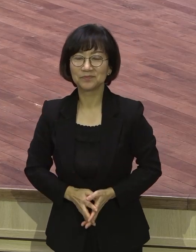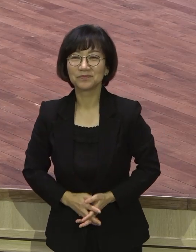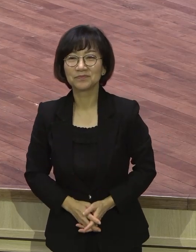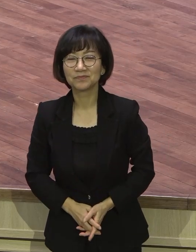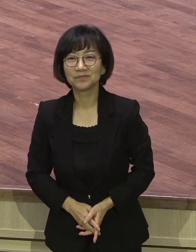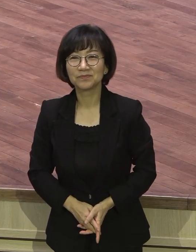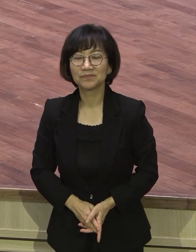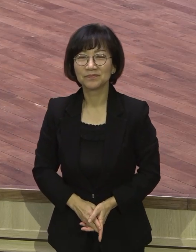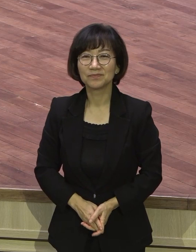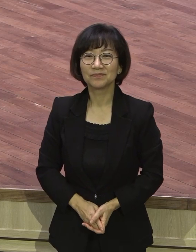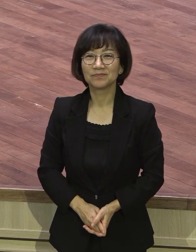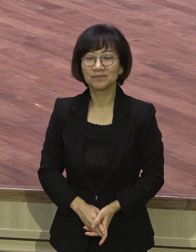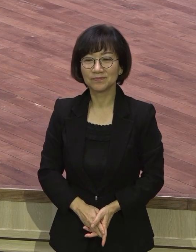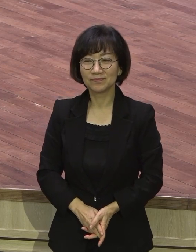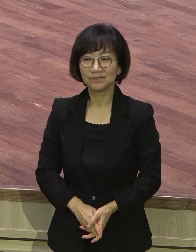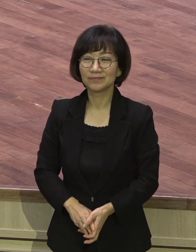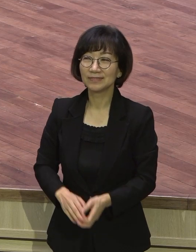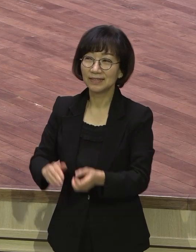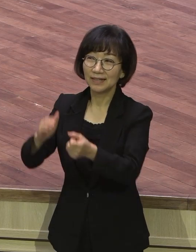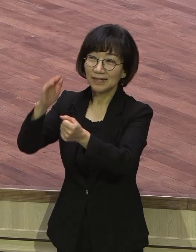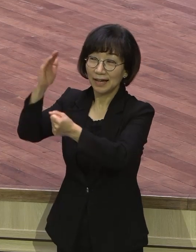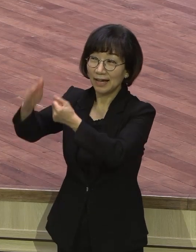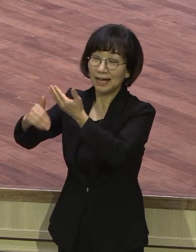어떻게 하나님이 축복하십니까.